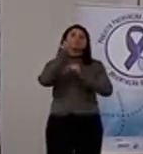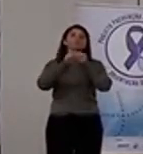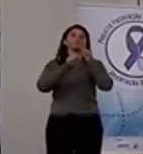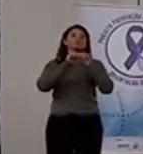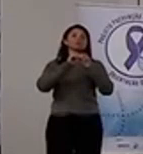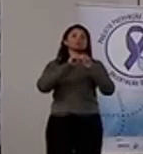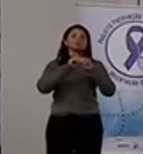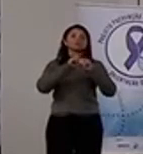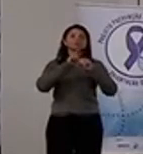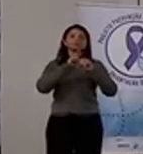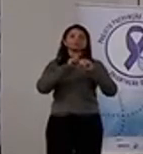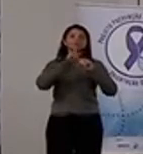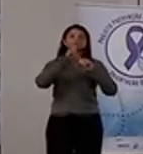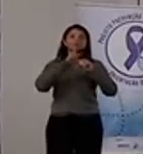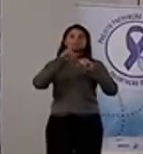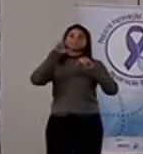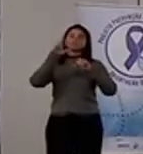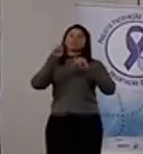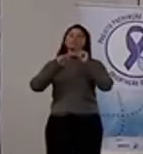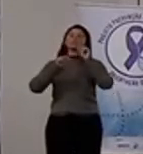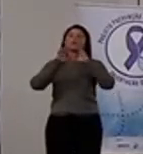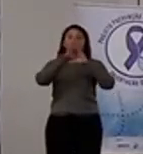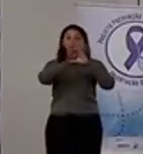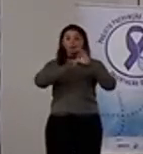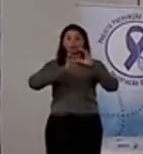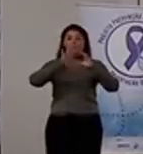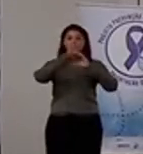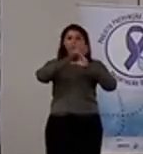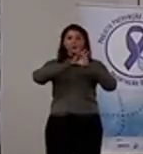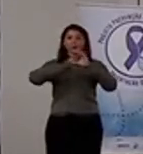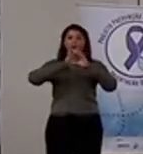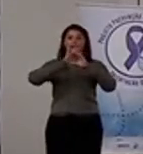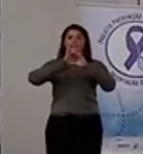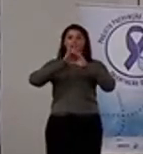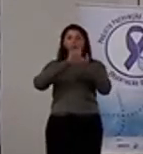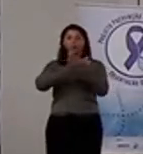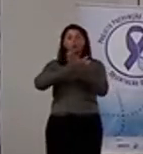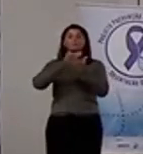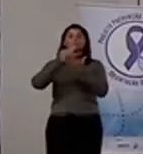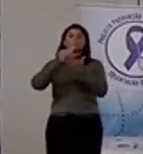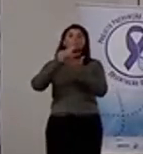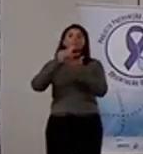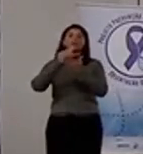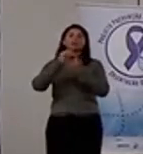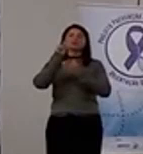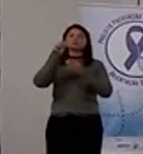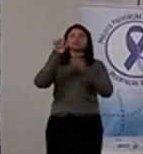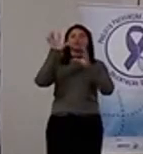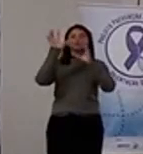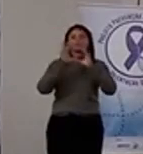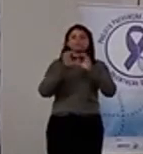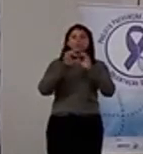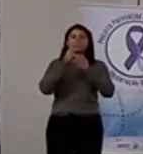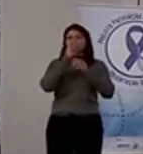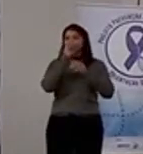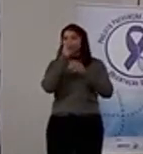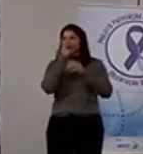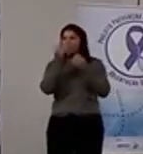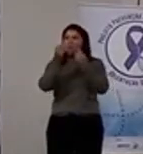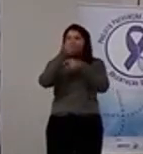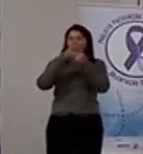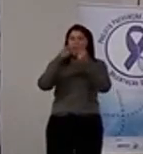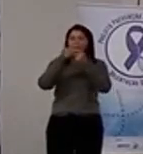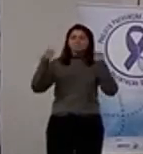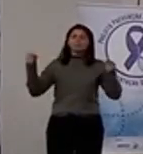crescendo. Então, aquele tecido começa a ficar meio que fosse constringido, amarrado. E aí o suprimento